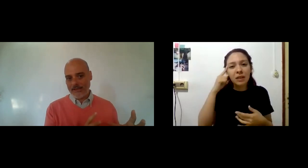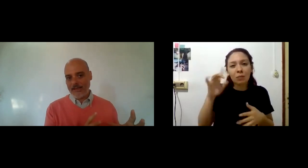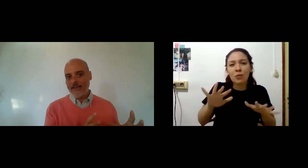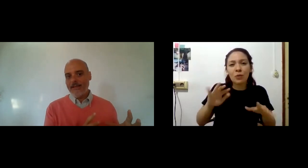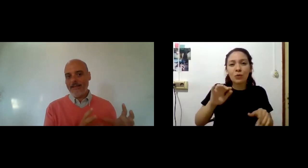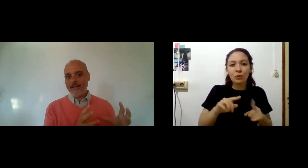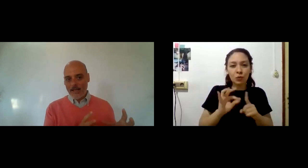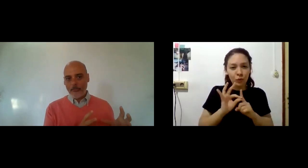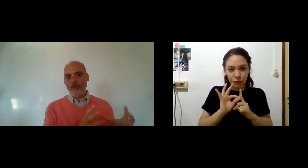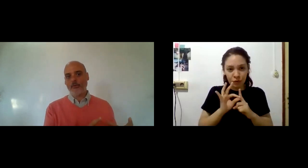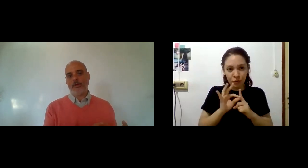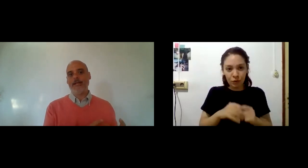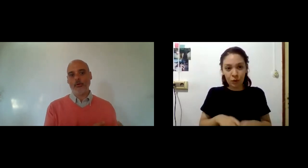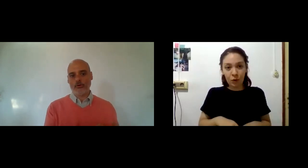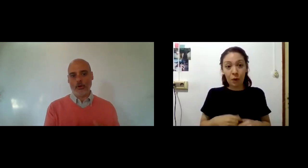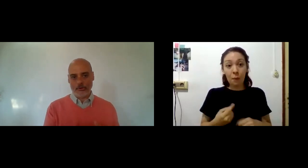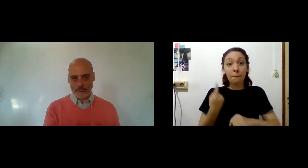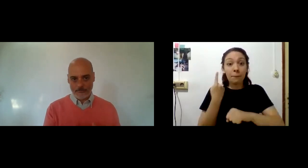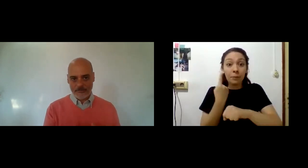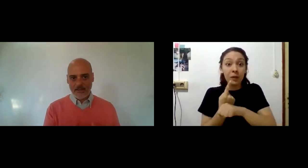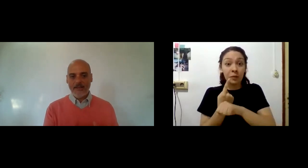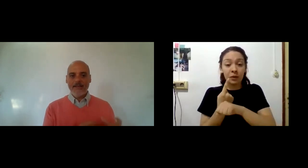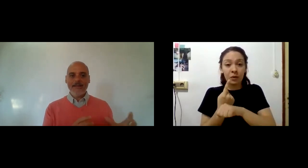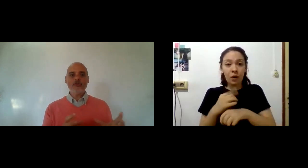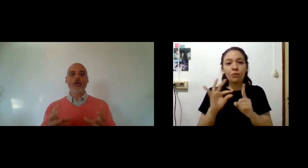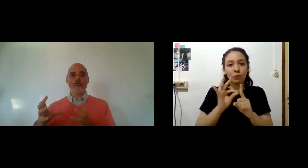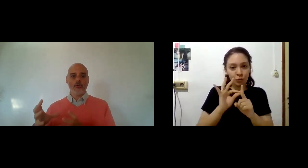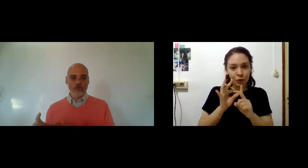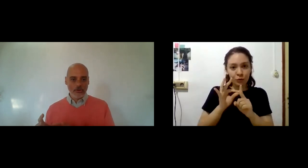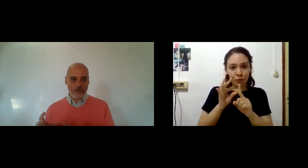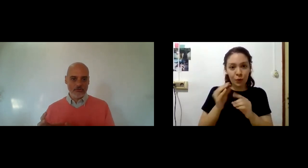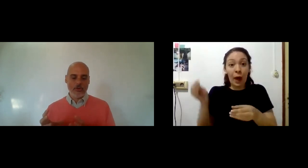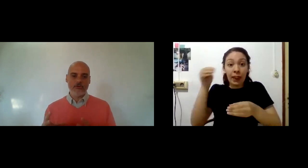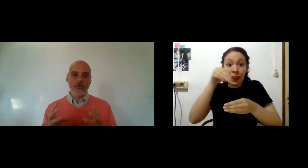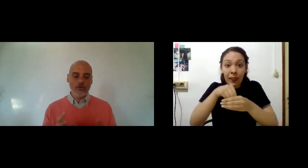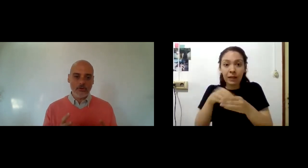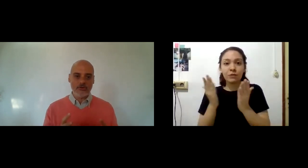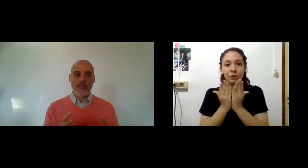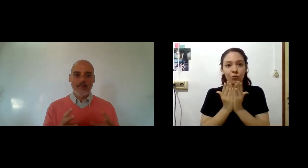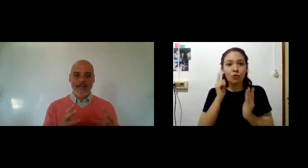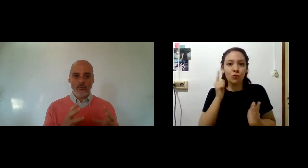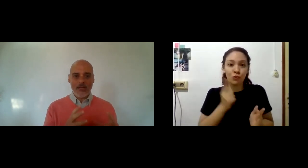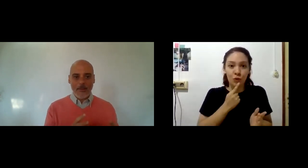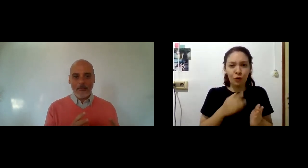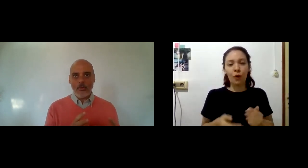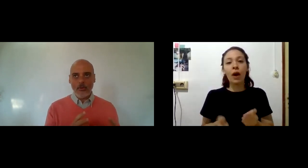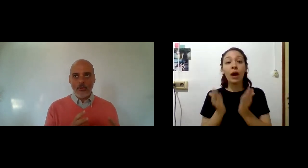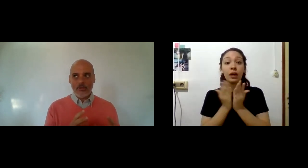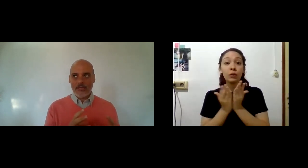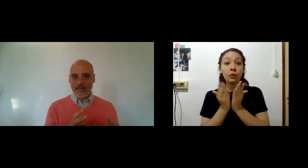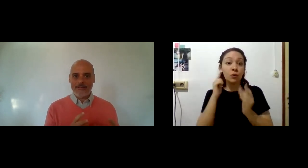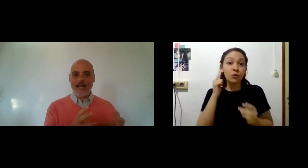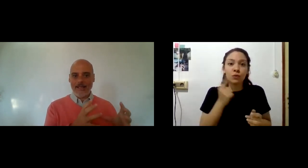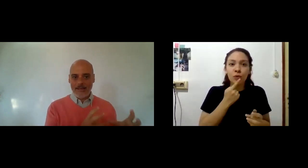nuestra carrera en el campo de los estudios sordos. ¿Qué son los estudios sordos? Bueno, estudios sordos es un